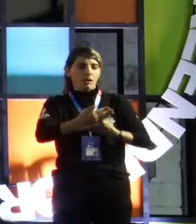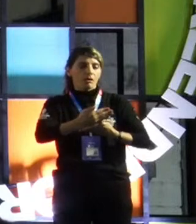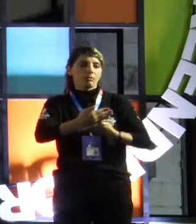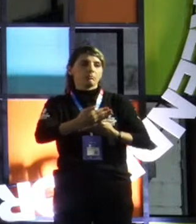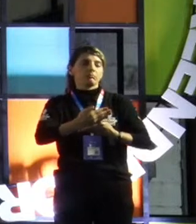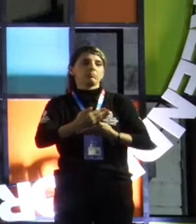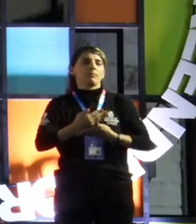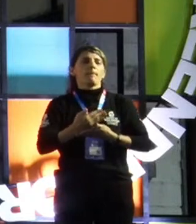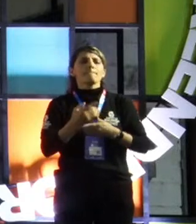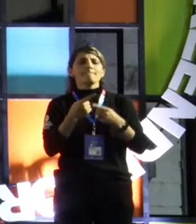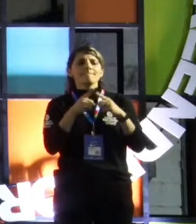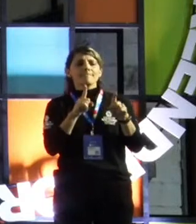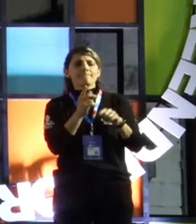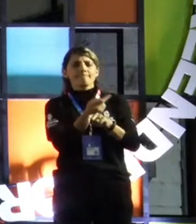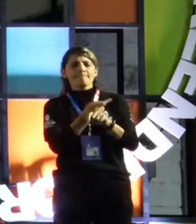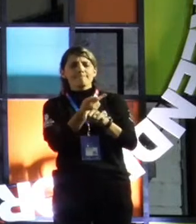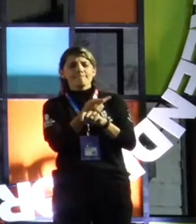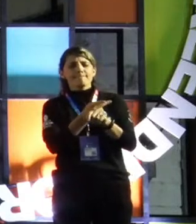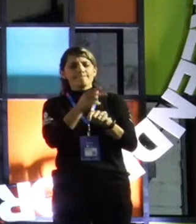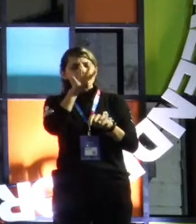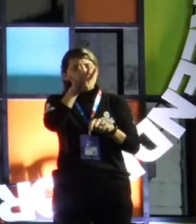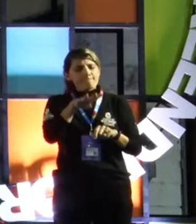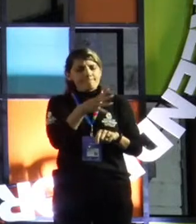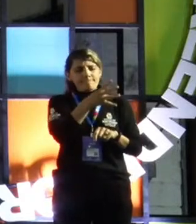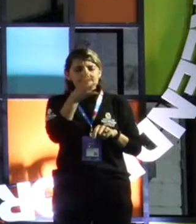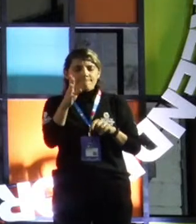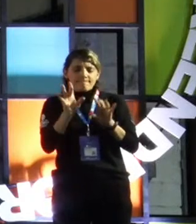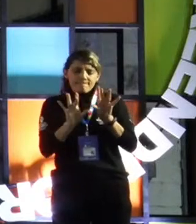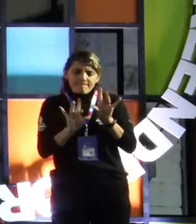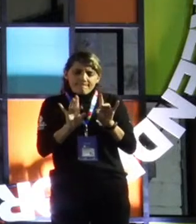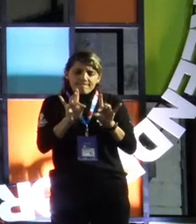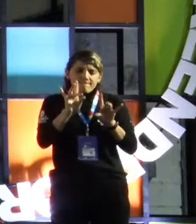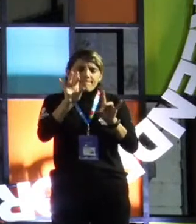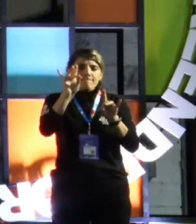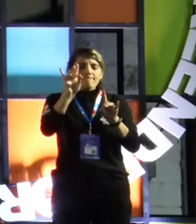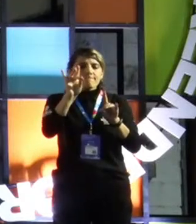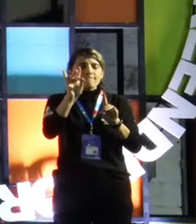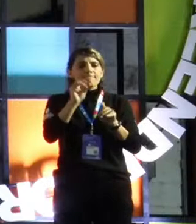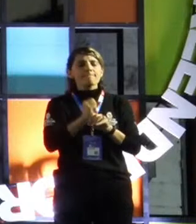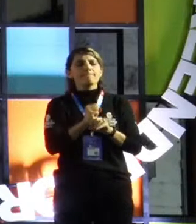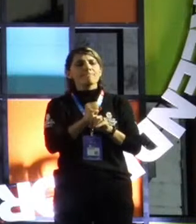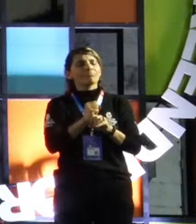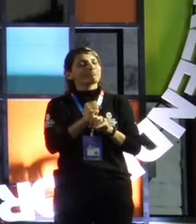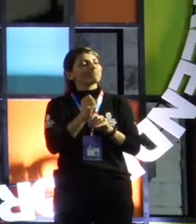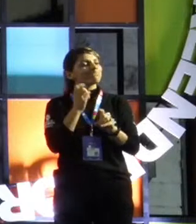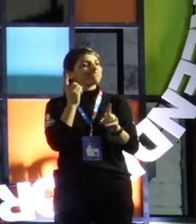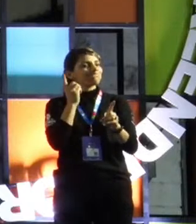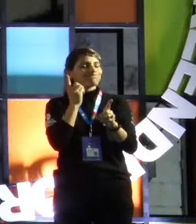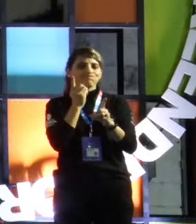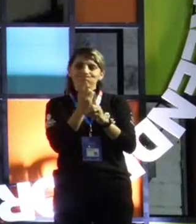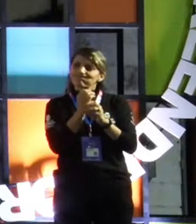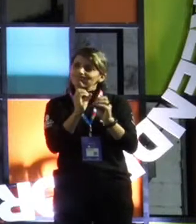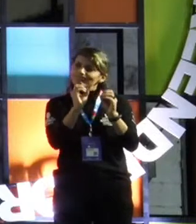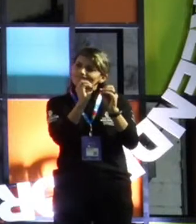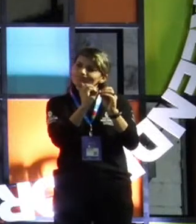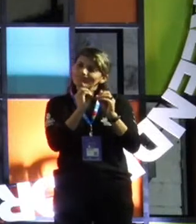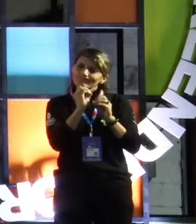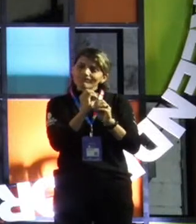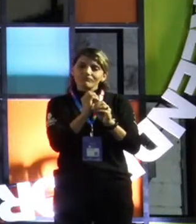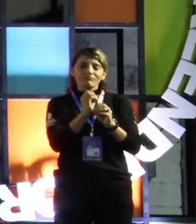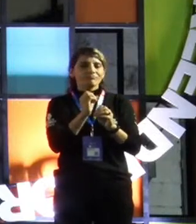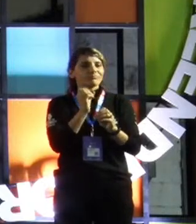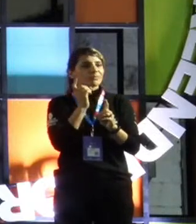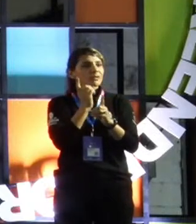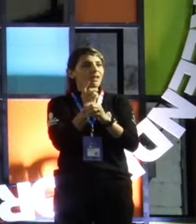Microsoft. Mas eu estava procurando muita funcionalidade que só tem no Excel online e eu não achei um curso, eu não achei um